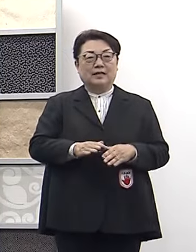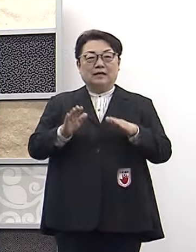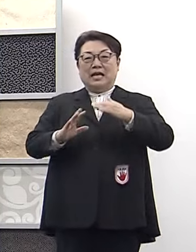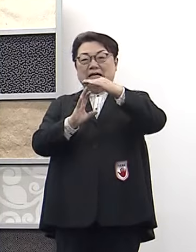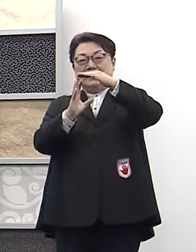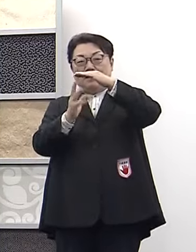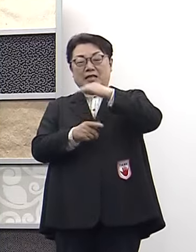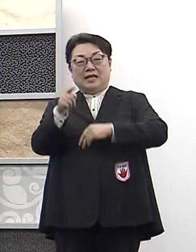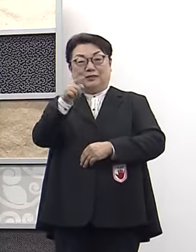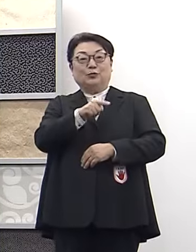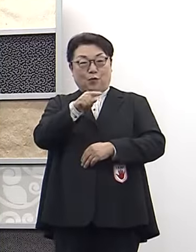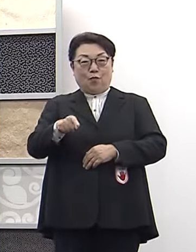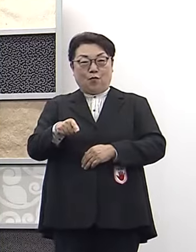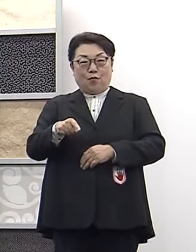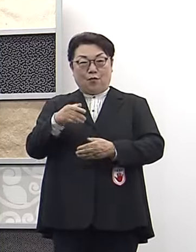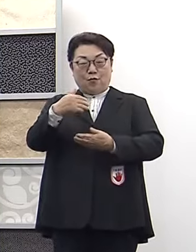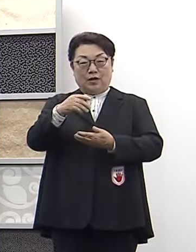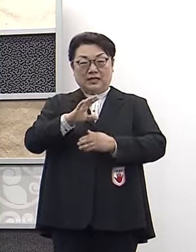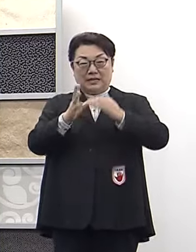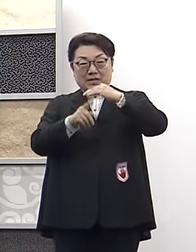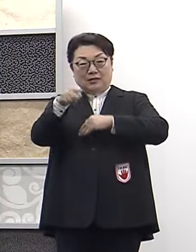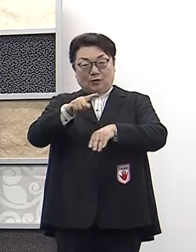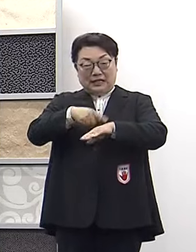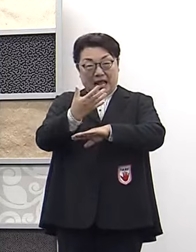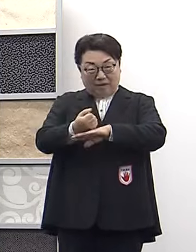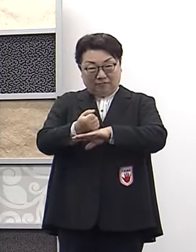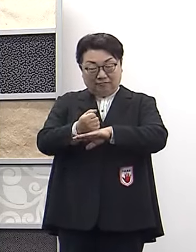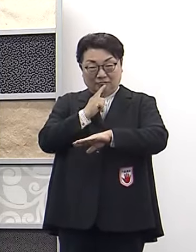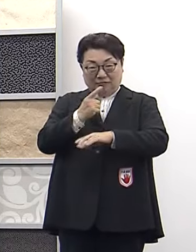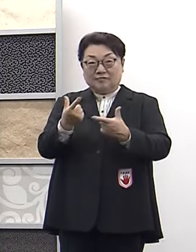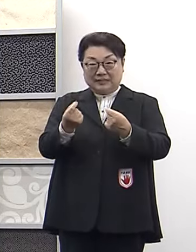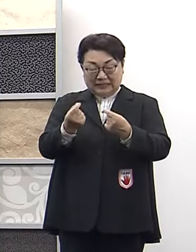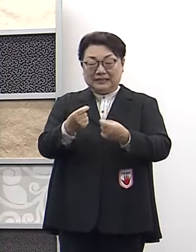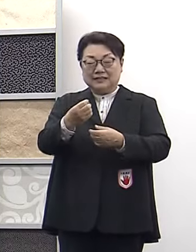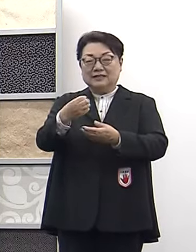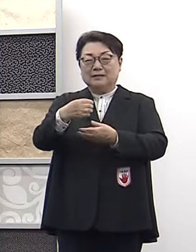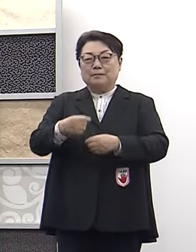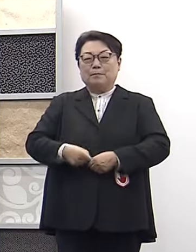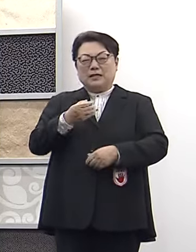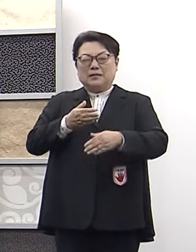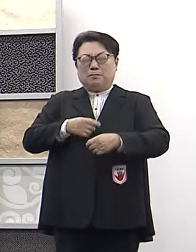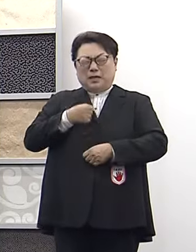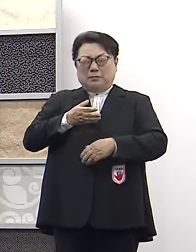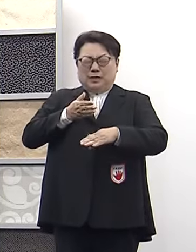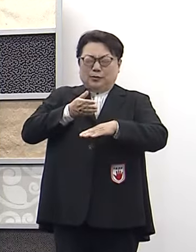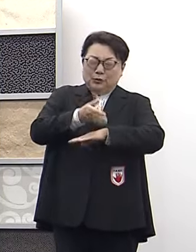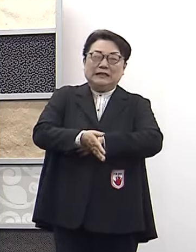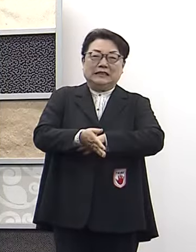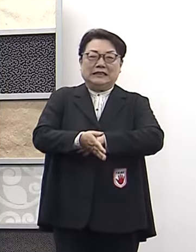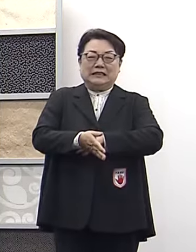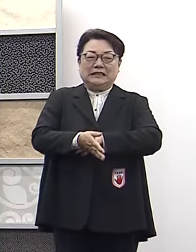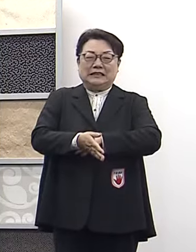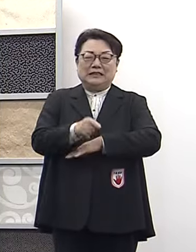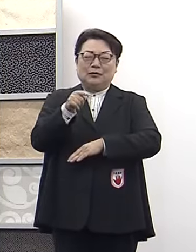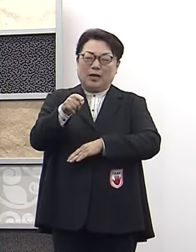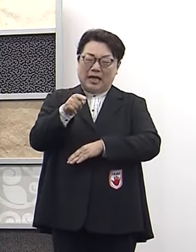山梨県の男性 の、 その気質というか、はい、そういうものがちょっと真面目すぎるなと、そのあたりが一